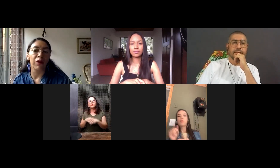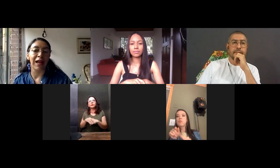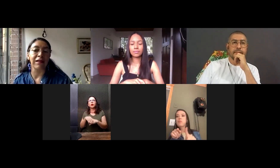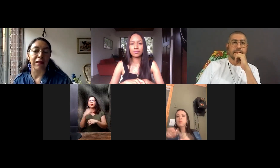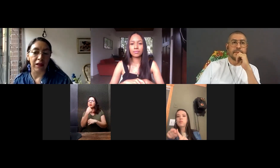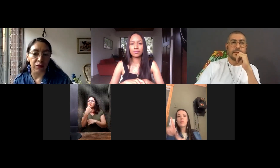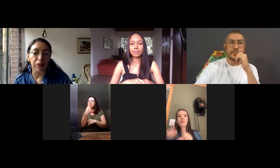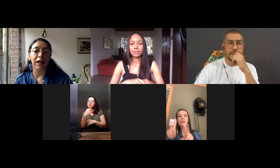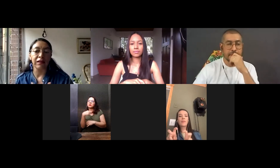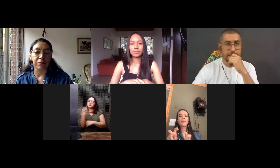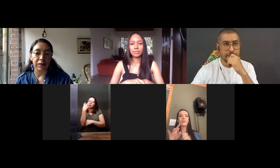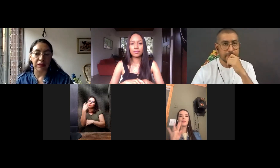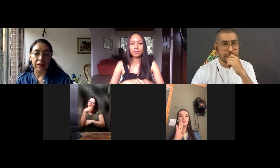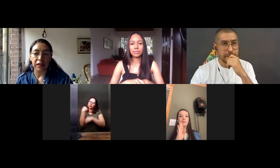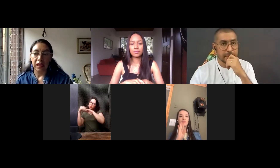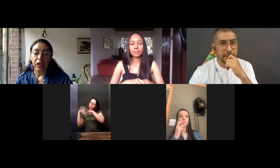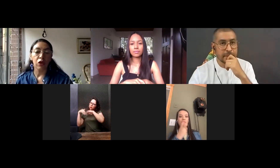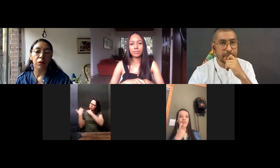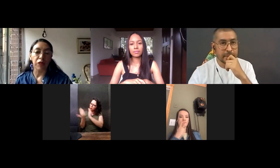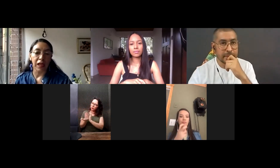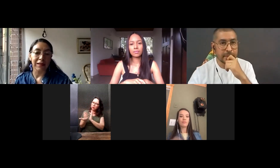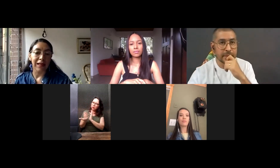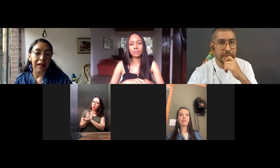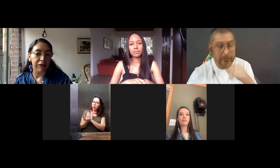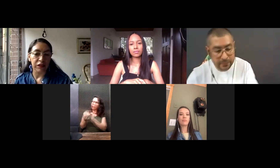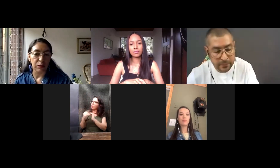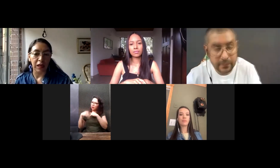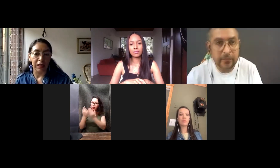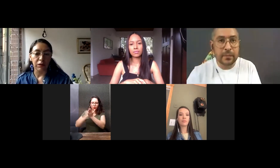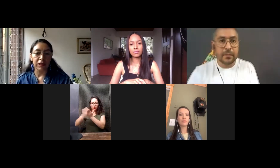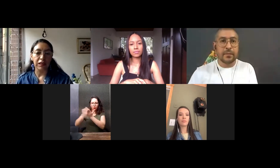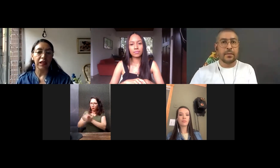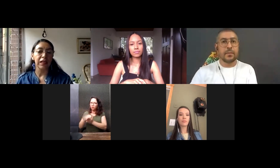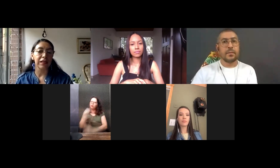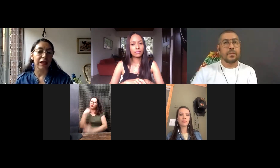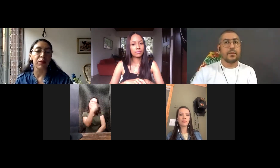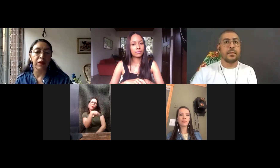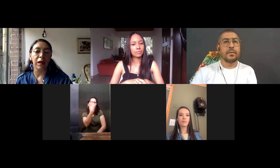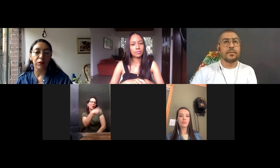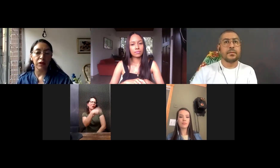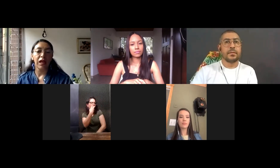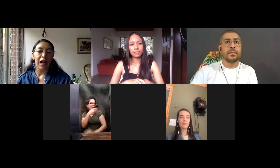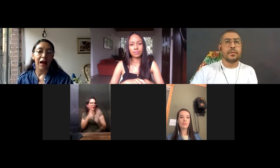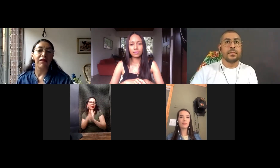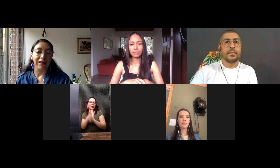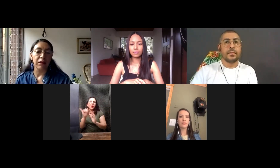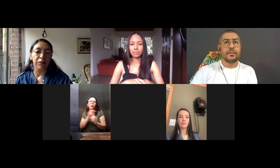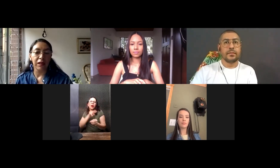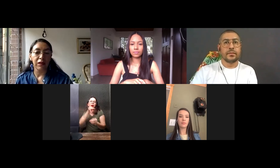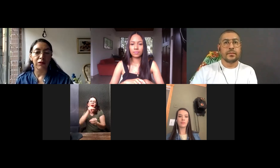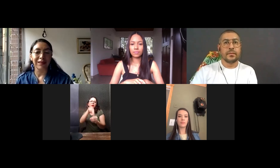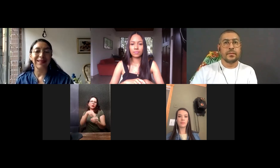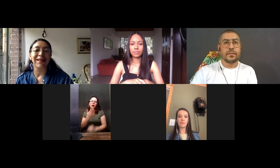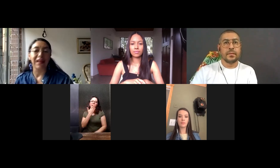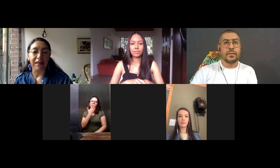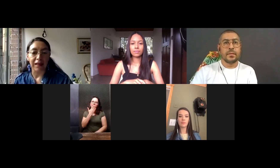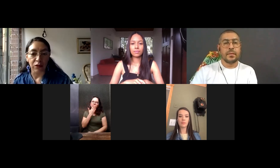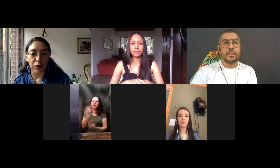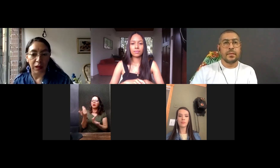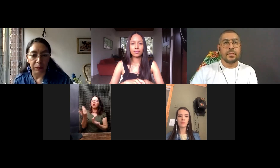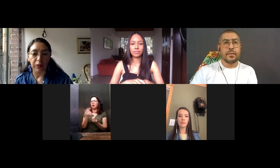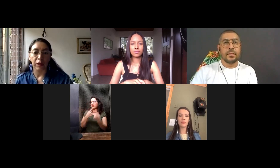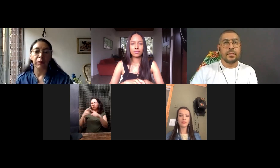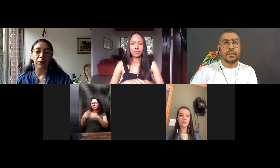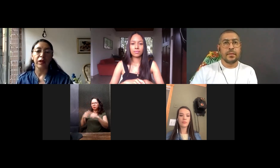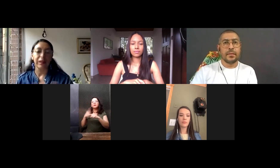o oraliteratura en comunidades ágrafas como las lenguas indígenas, aquí podríamos hablar también de una